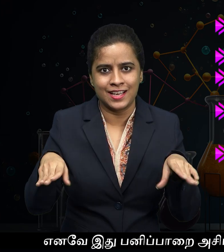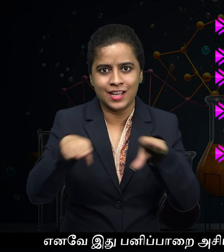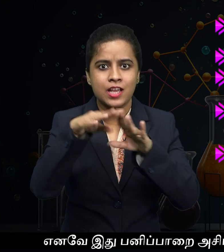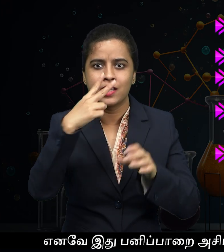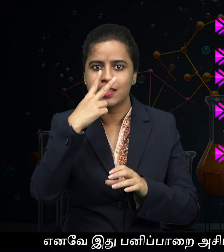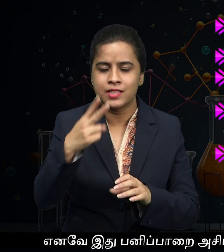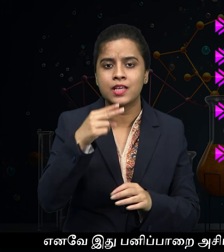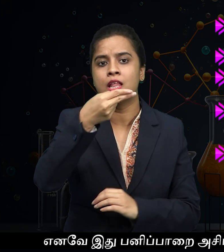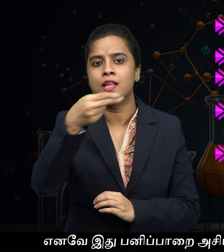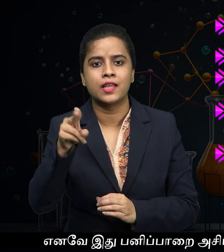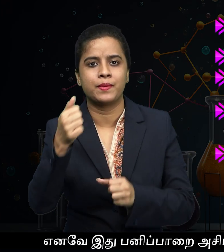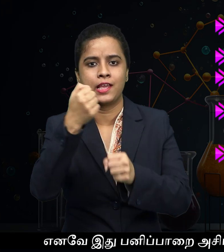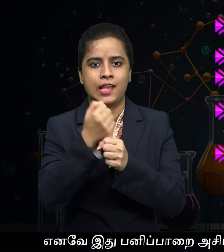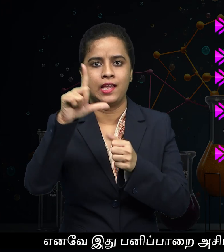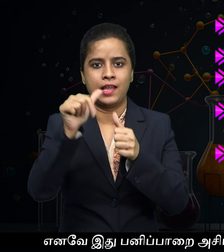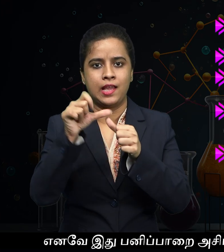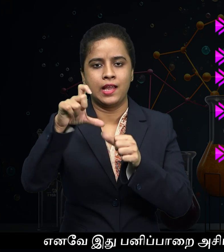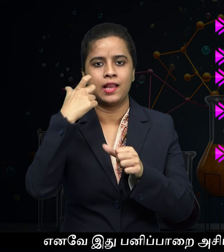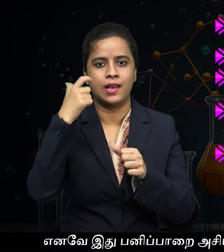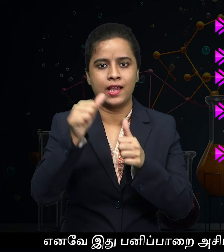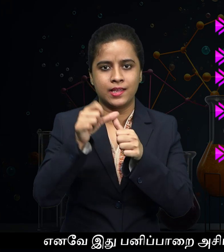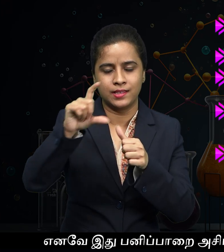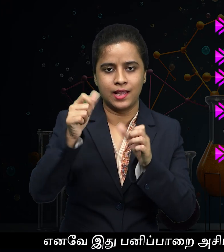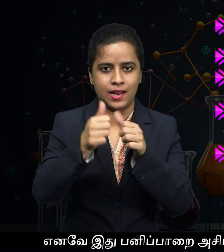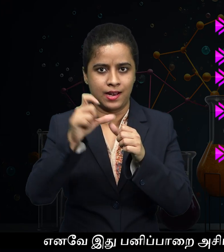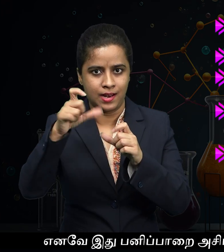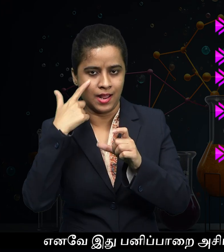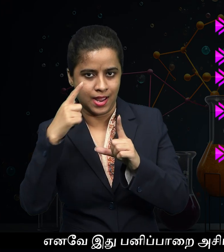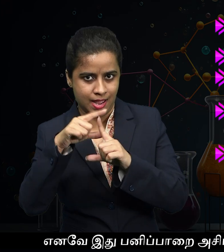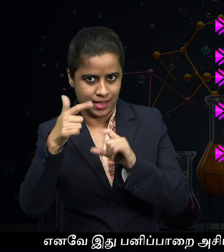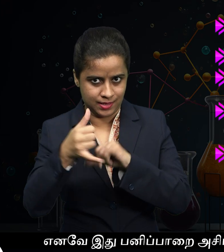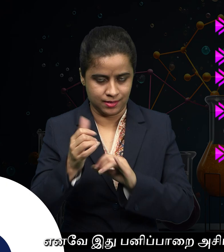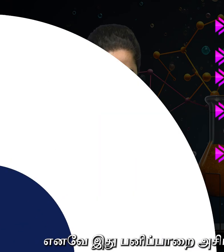எனவே இது பனிப்பாறை அசிட்டிக் அமிலம் என்று அழைக்கப்படுகிறது.